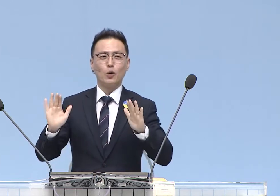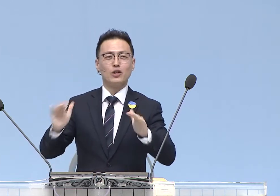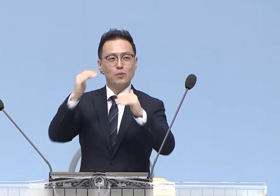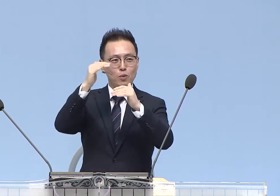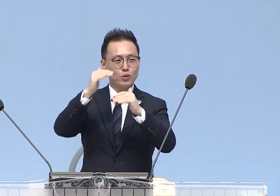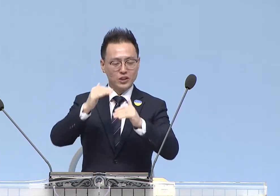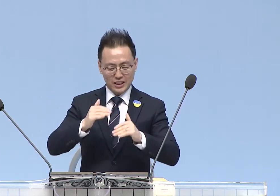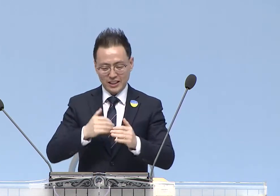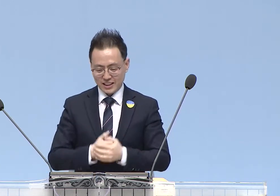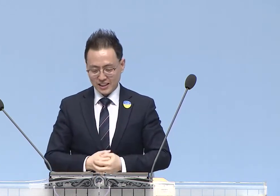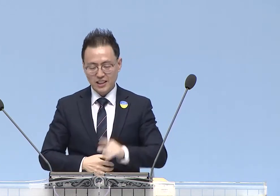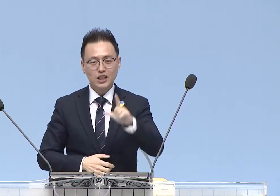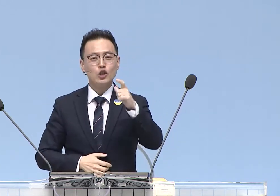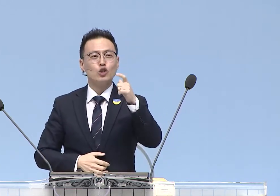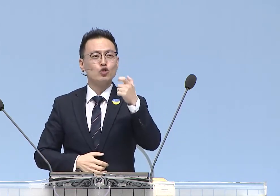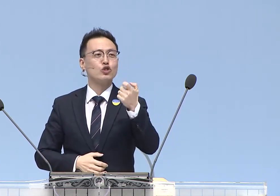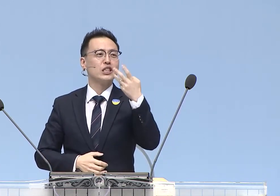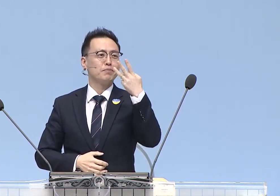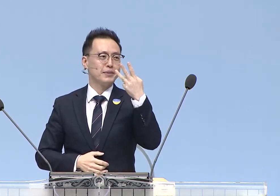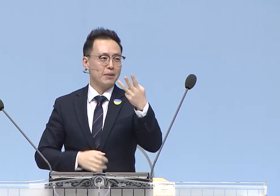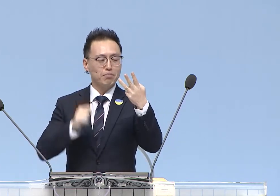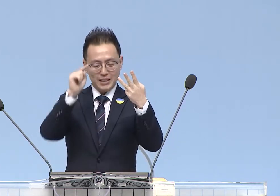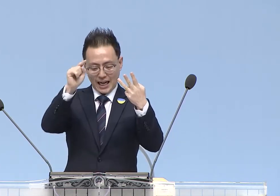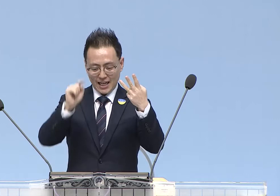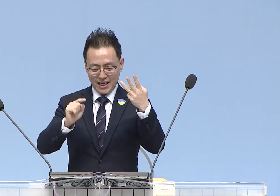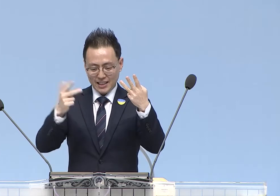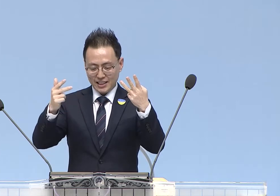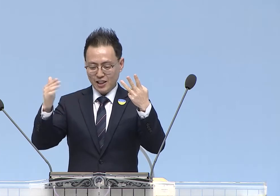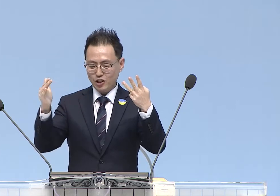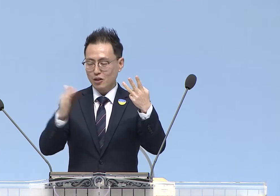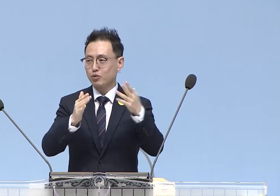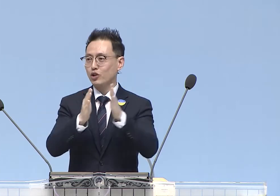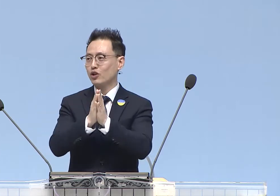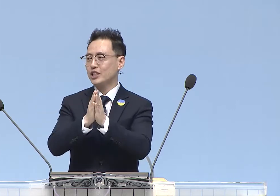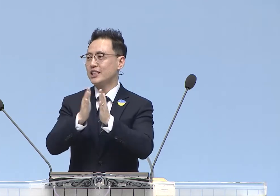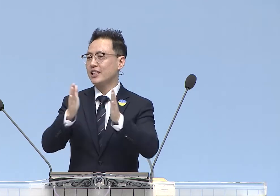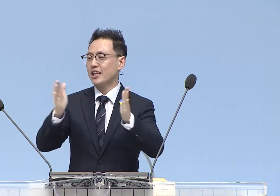오늘 본문은 63장 7절부터 시작되는